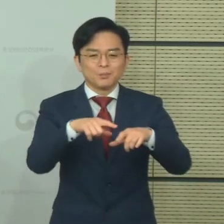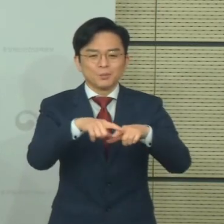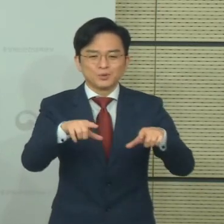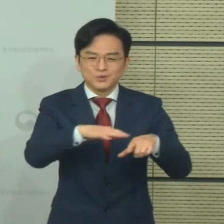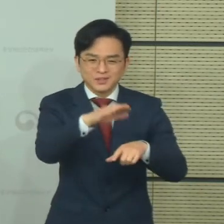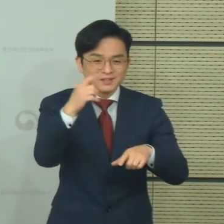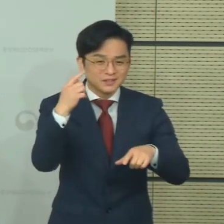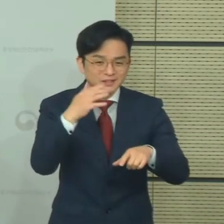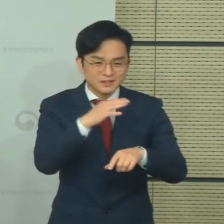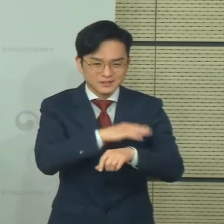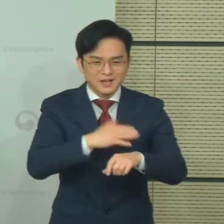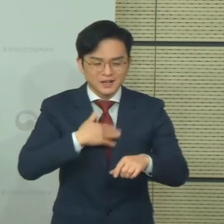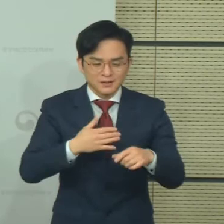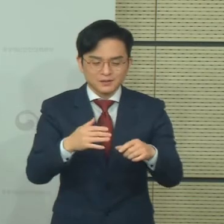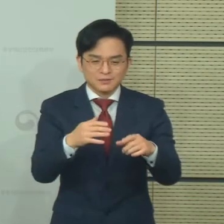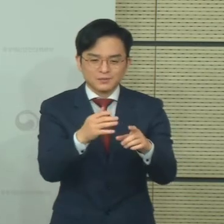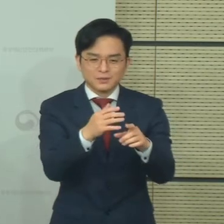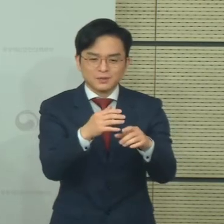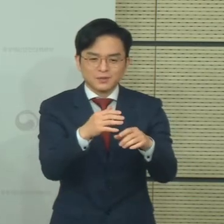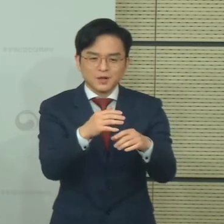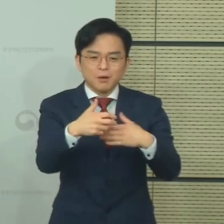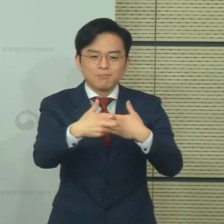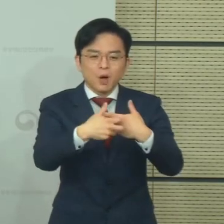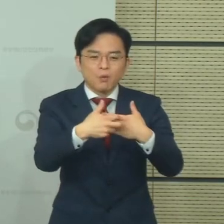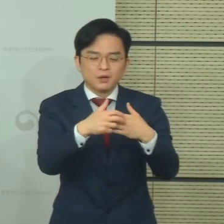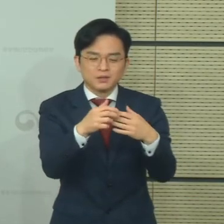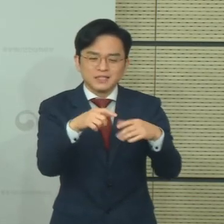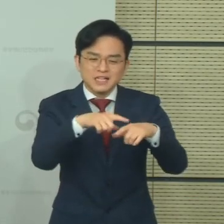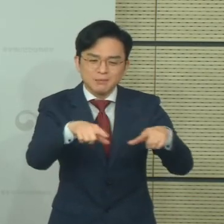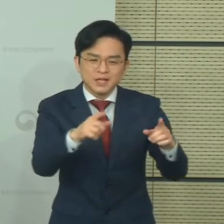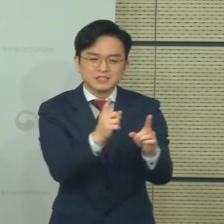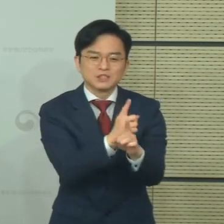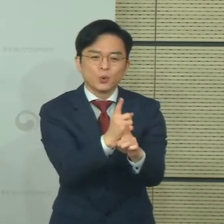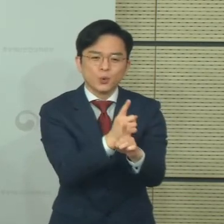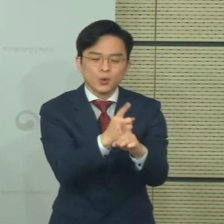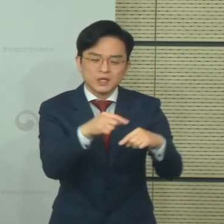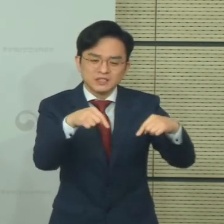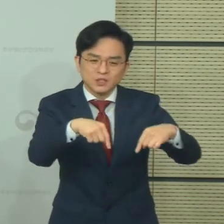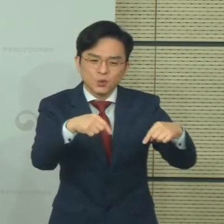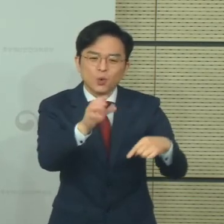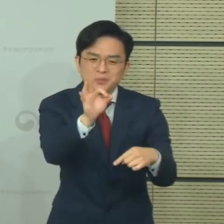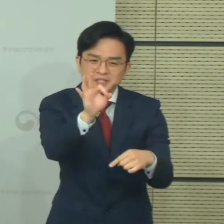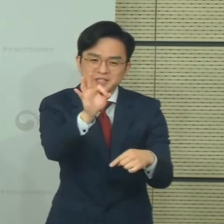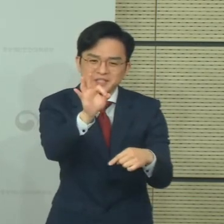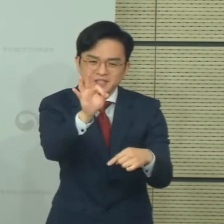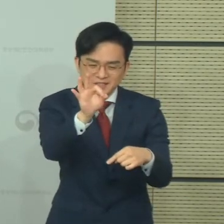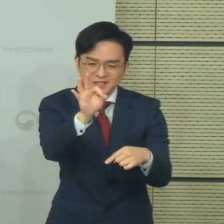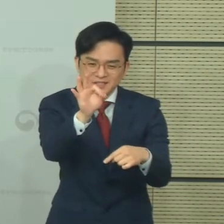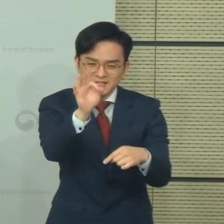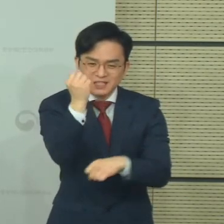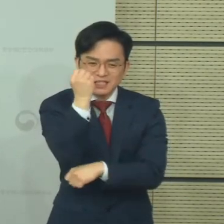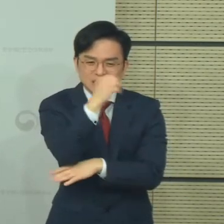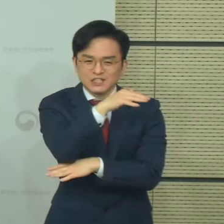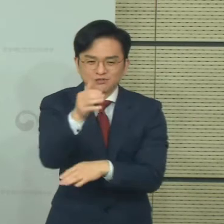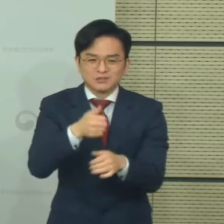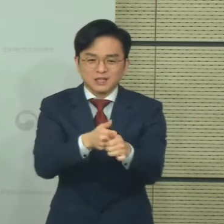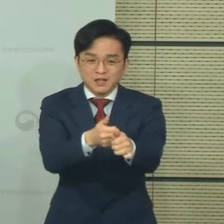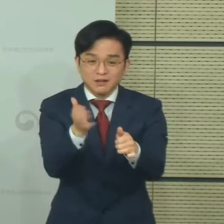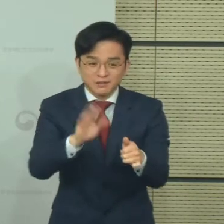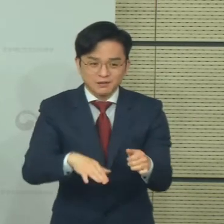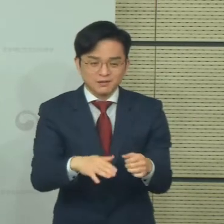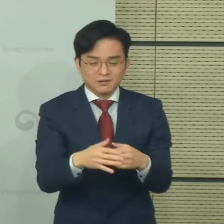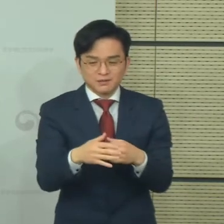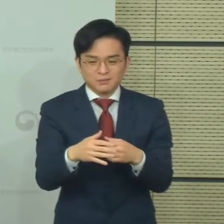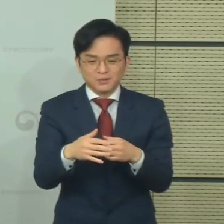하는 것으로 일단은 저는 그 정도 수준에서 이제 파악을 하고 있고 구체적으로 뭐 얼마의 어떤 진료 수가를 책정한다든지